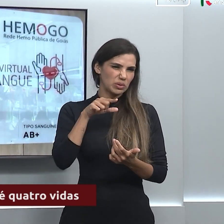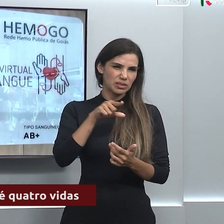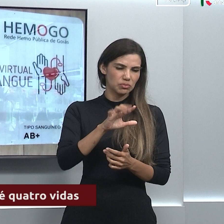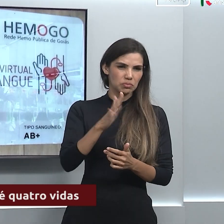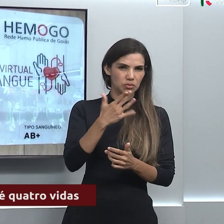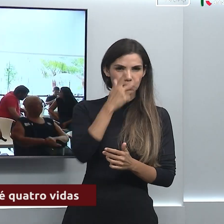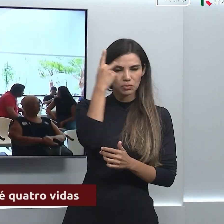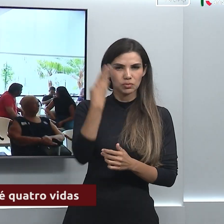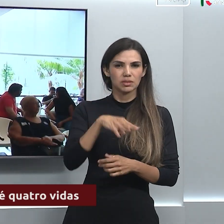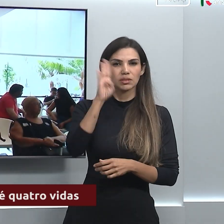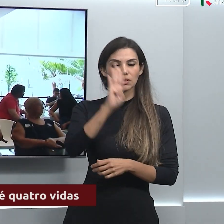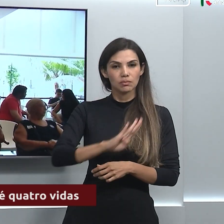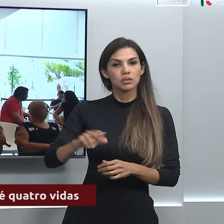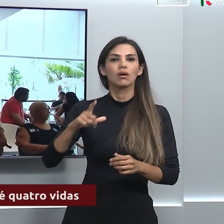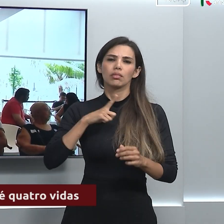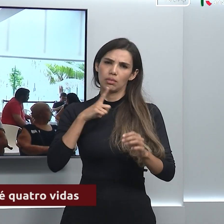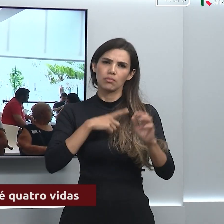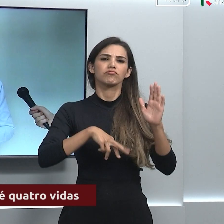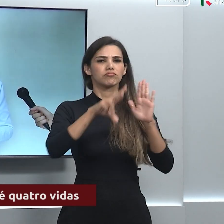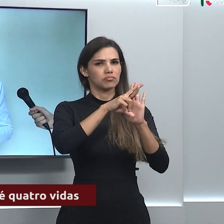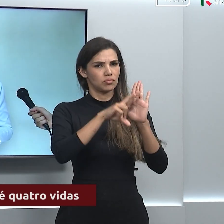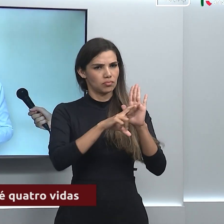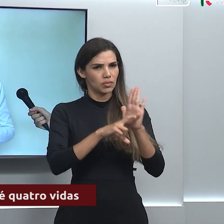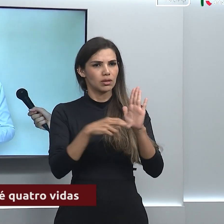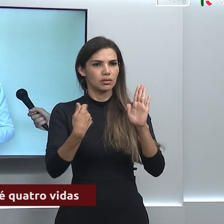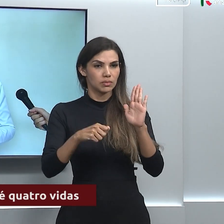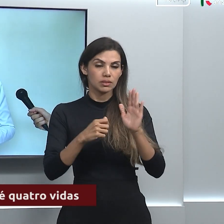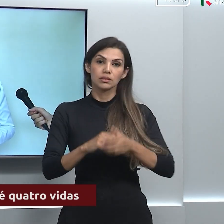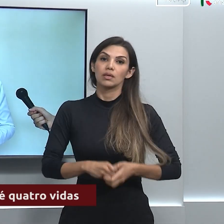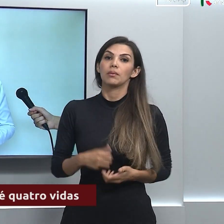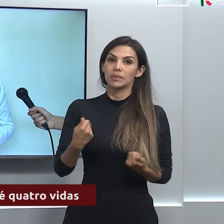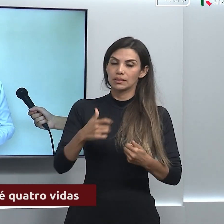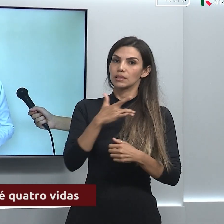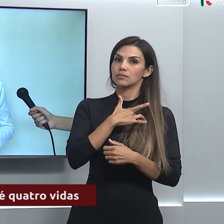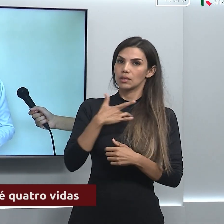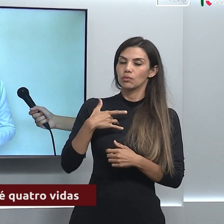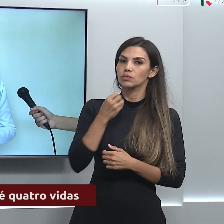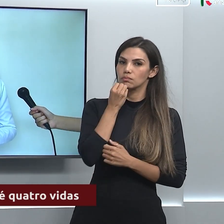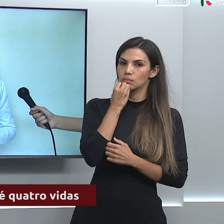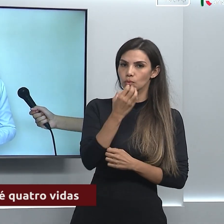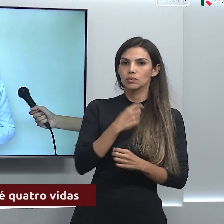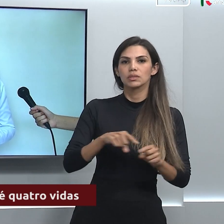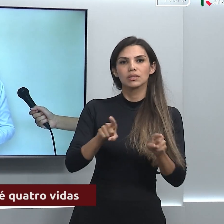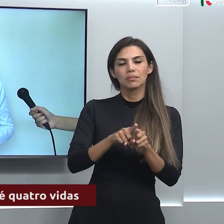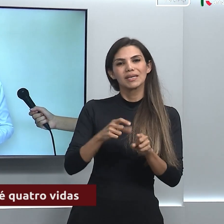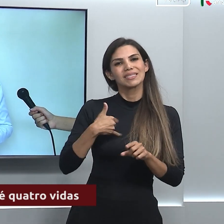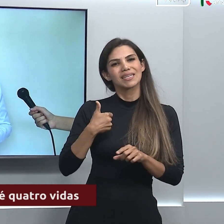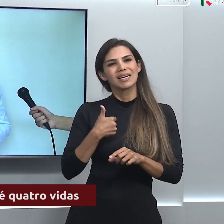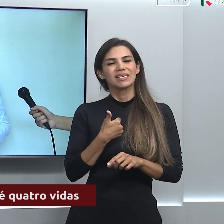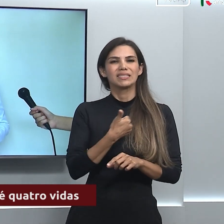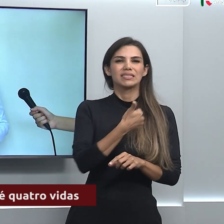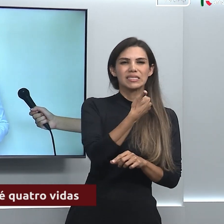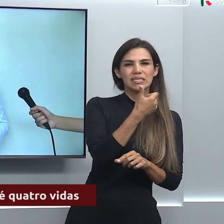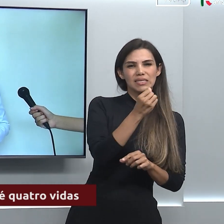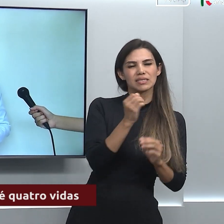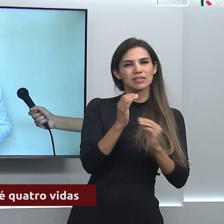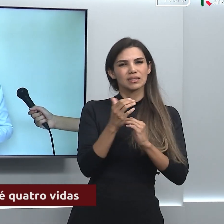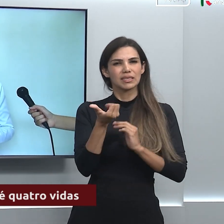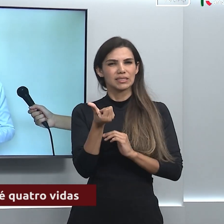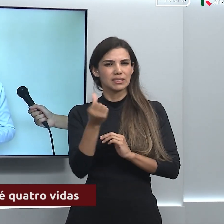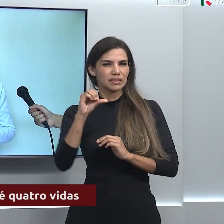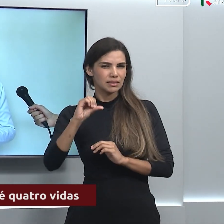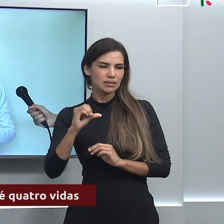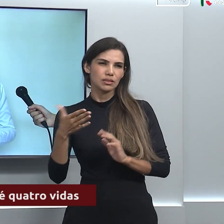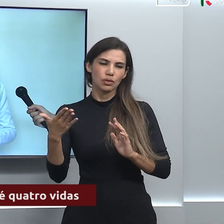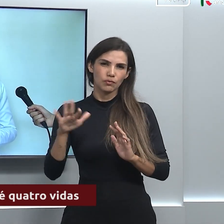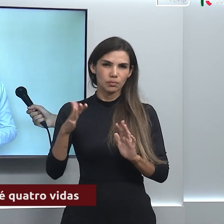de sangue é necessário estar dentro de alguns critérios. Basta estar em bom estado de saúde, ter entre 16 e 69 anos. Lembrando